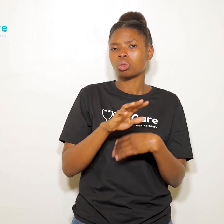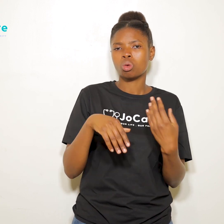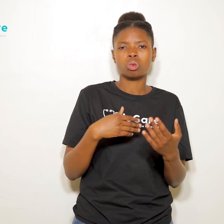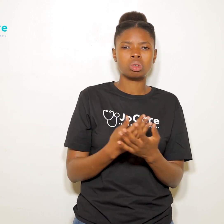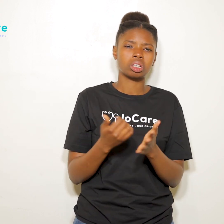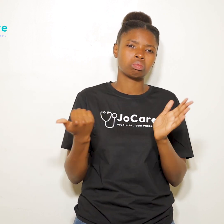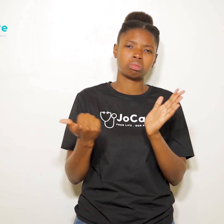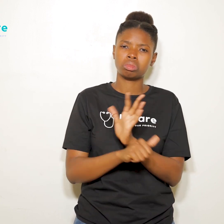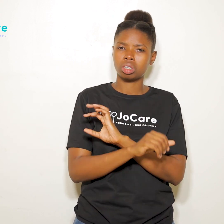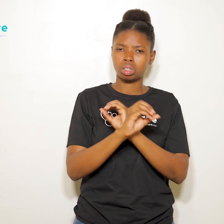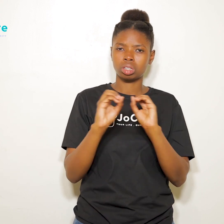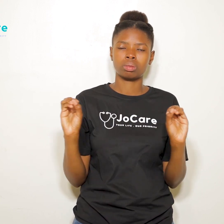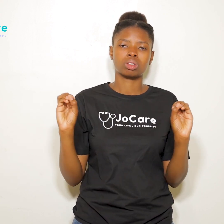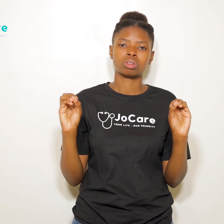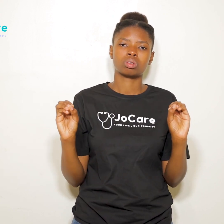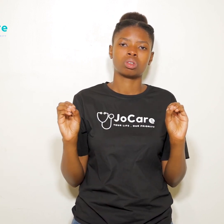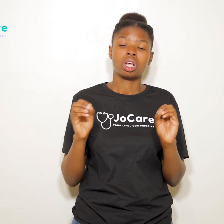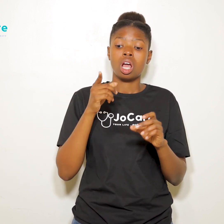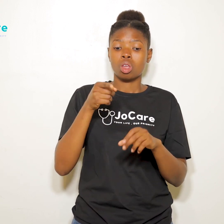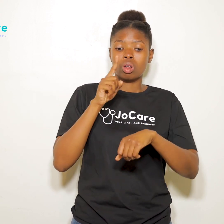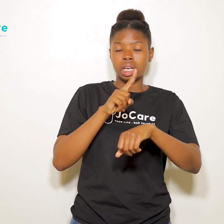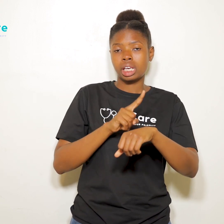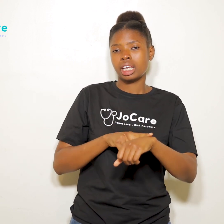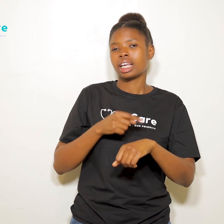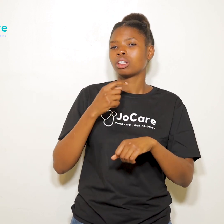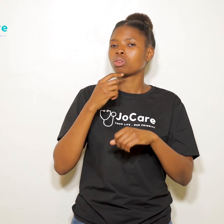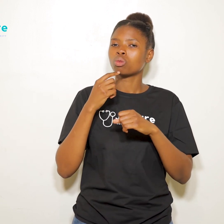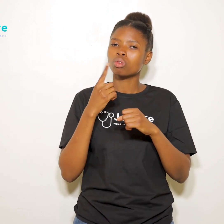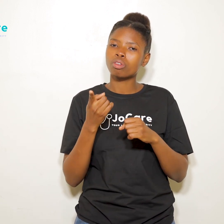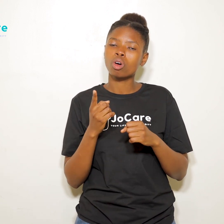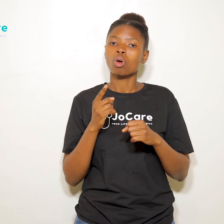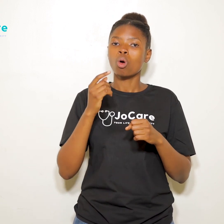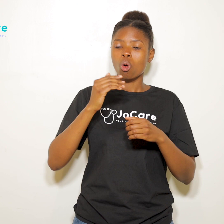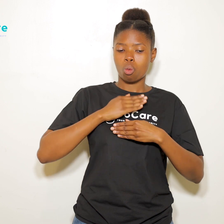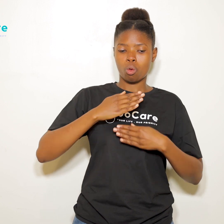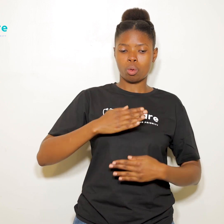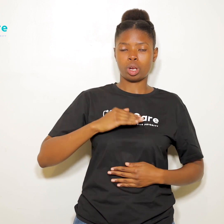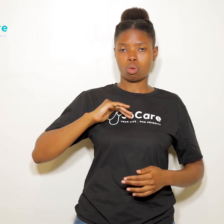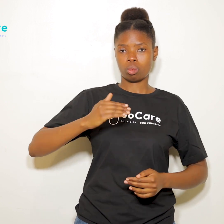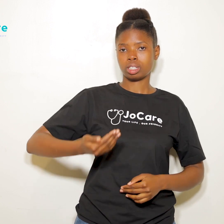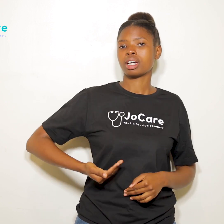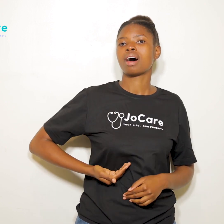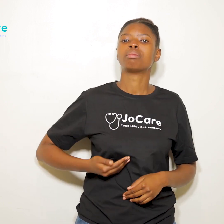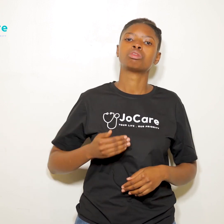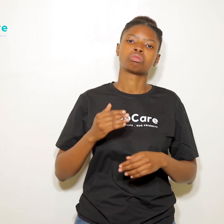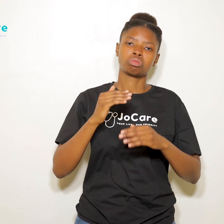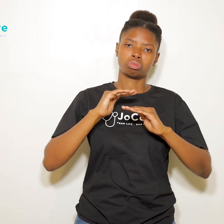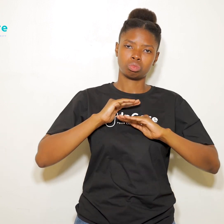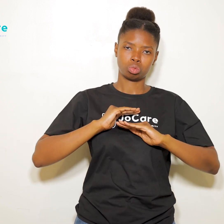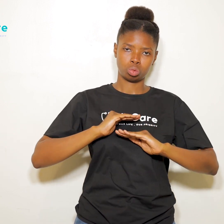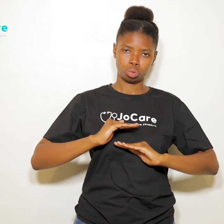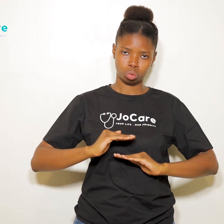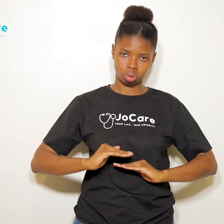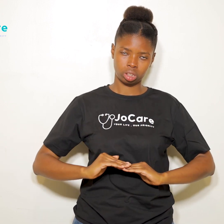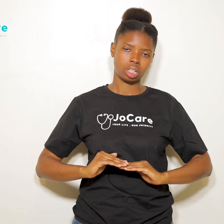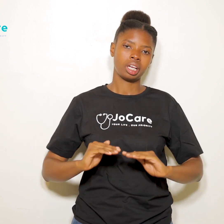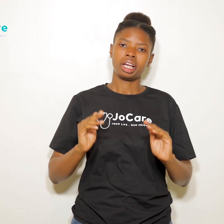twakwita ko umuntu mu mubiri w'umudamu uba utuje. Icyo gihe uba utuje, nta kavuyo k'imisemburo.